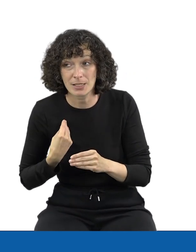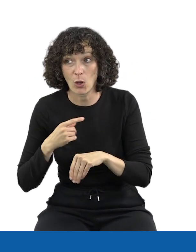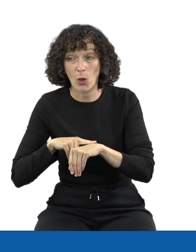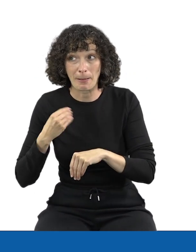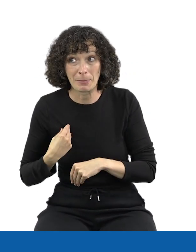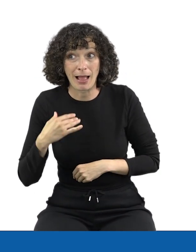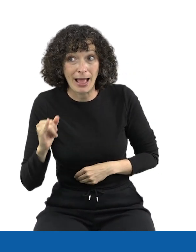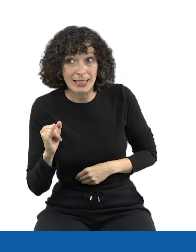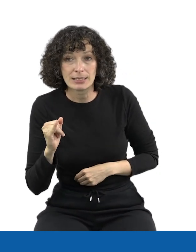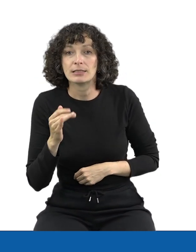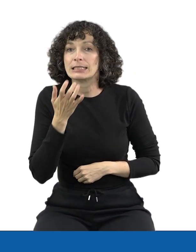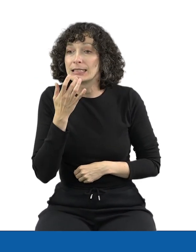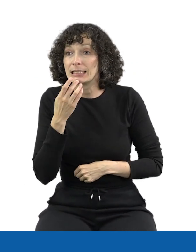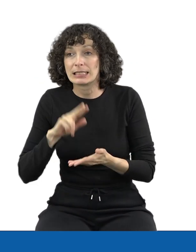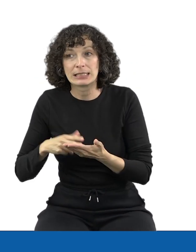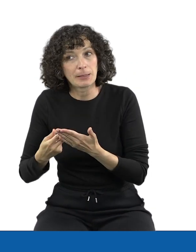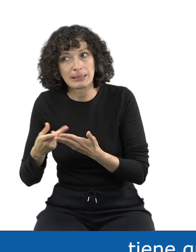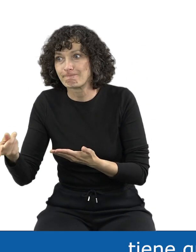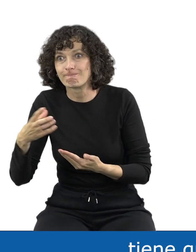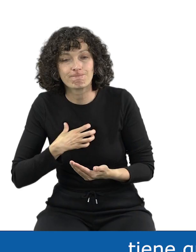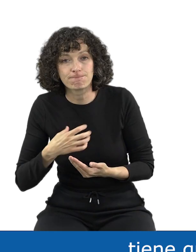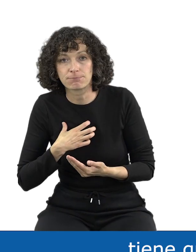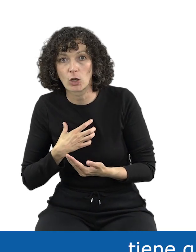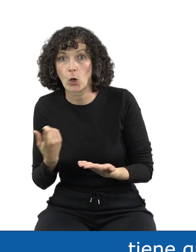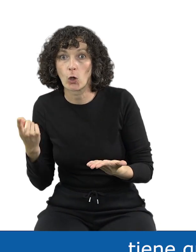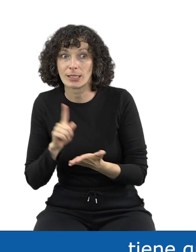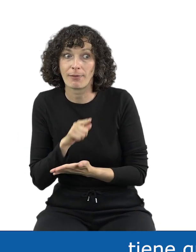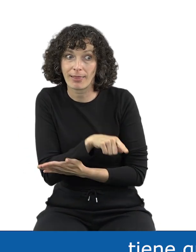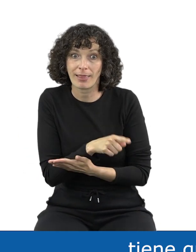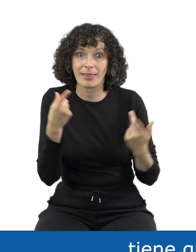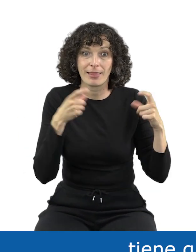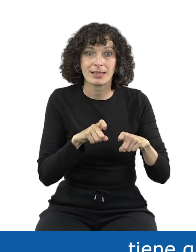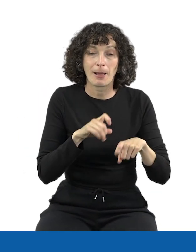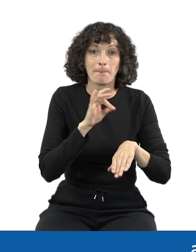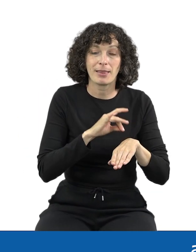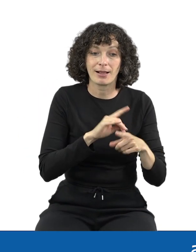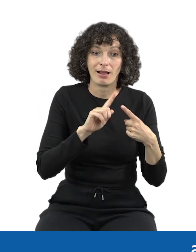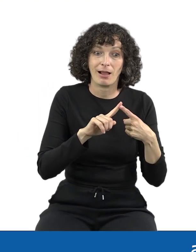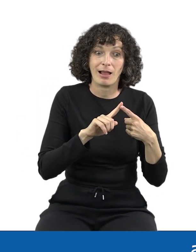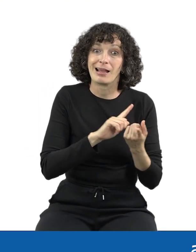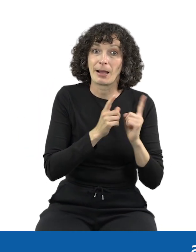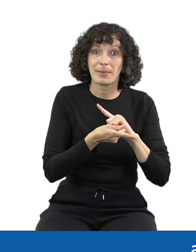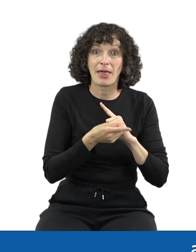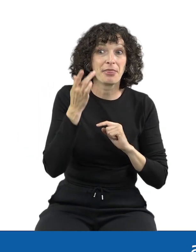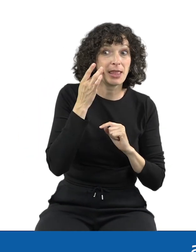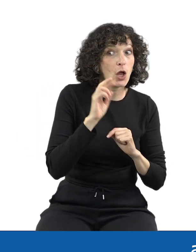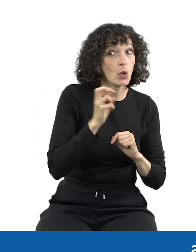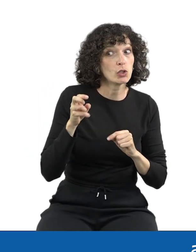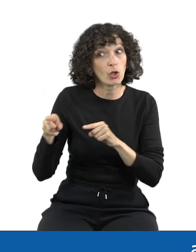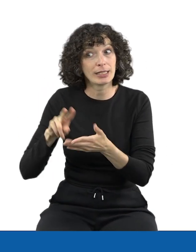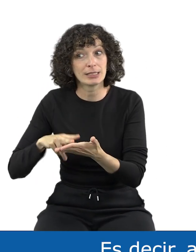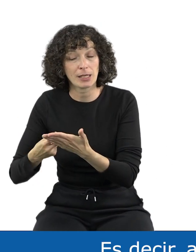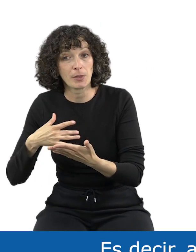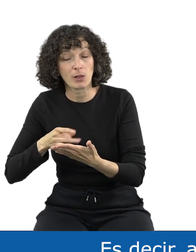esa hora. Si no está disponible ese intérprete, tiene que volver otra vez a cambiar la cita médica a otra fecha en la que el intérprete pueda.